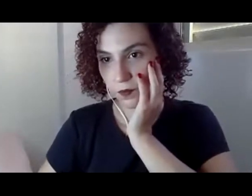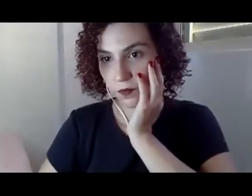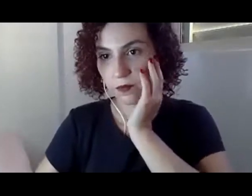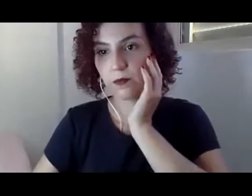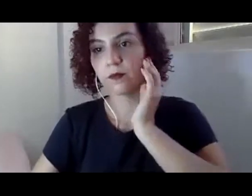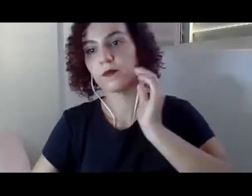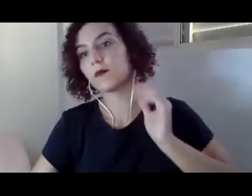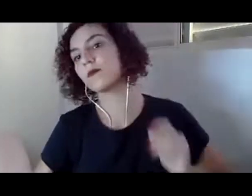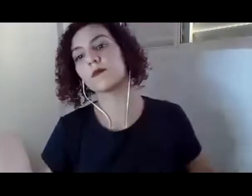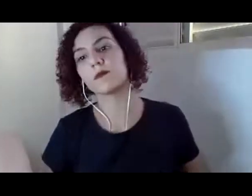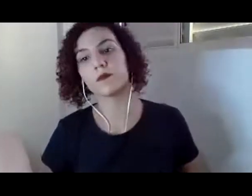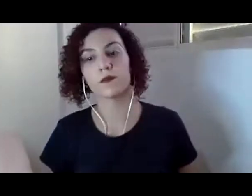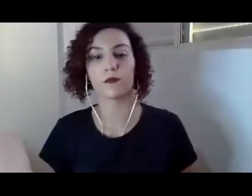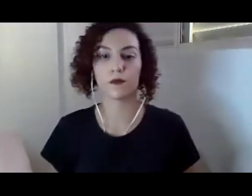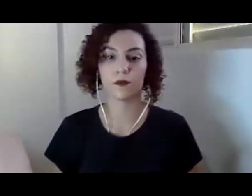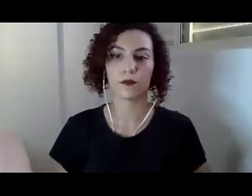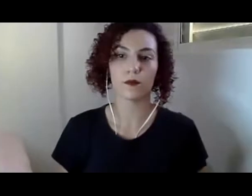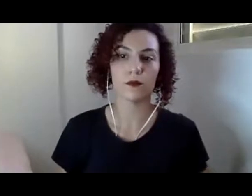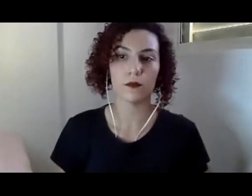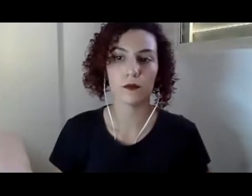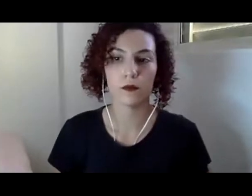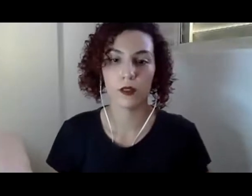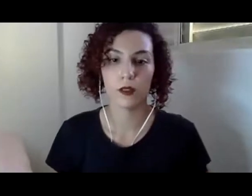lugares pra se descobrir.